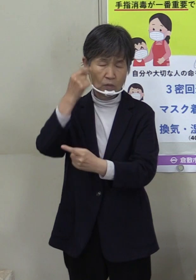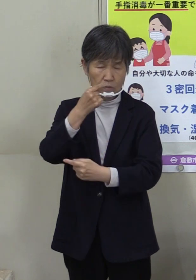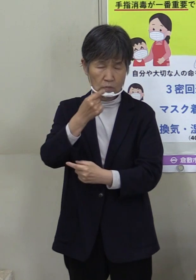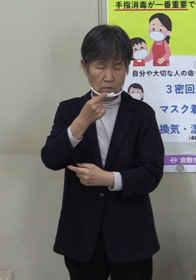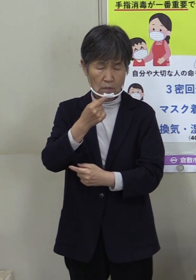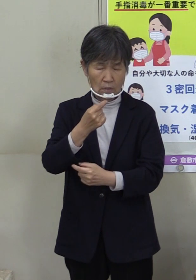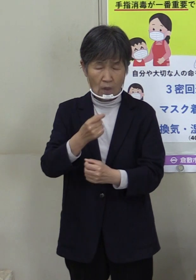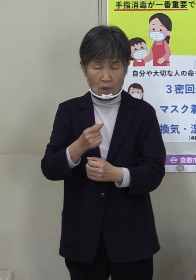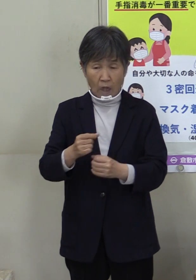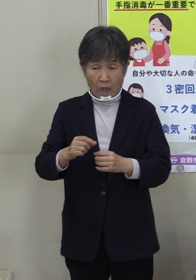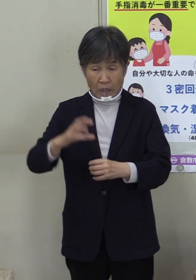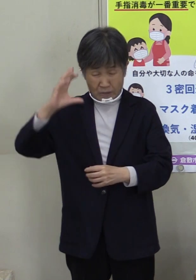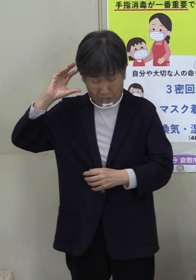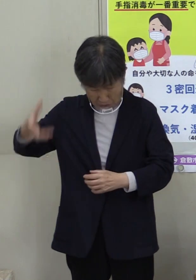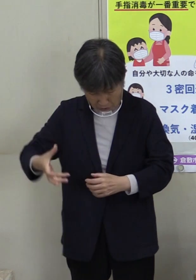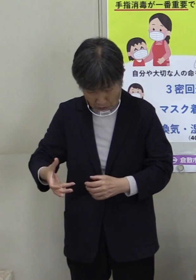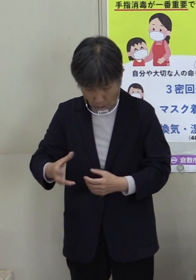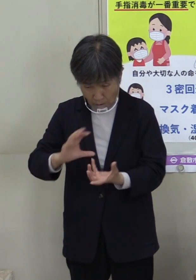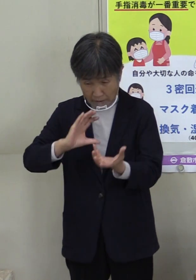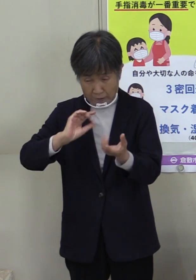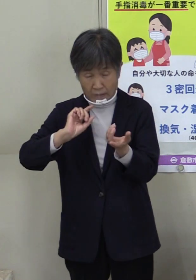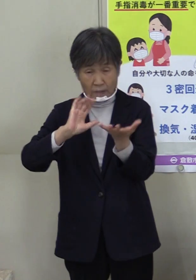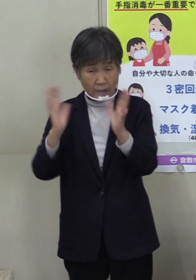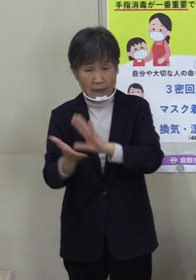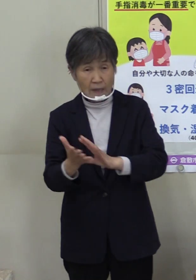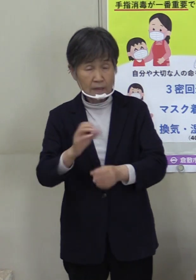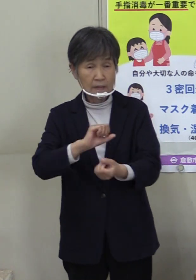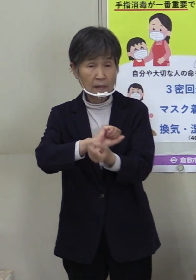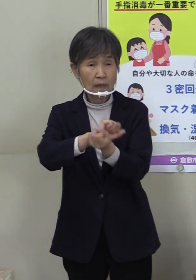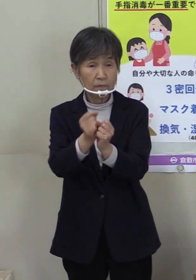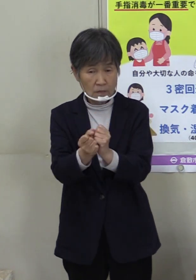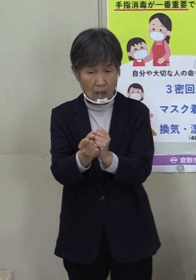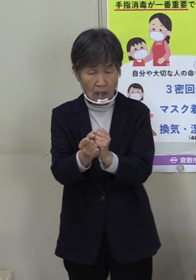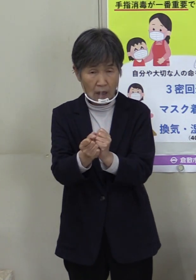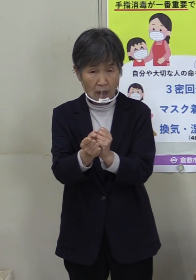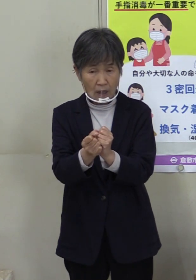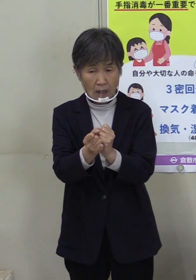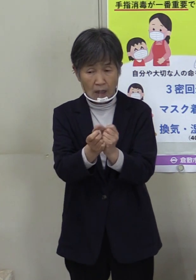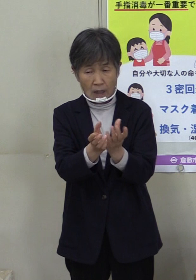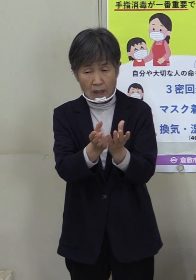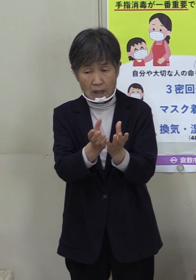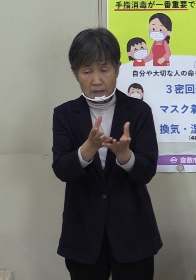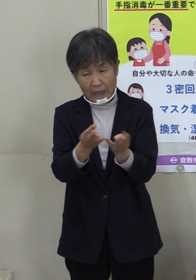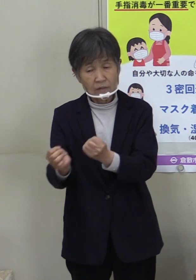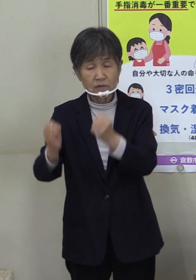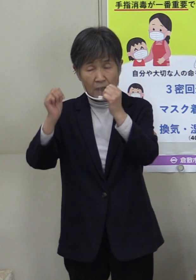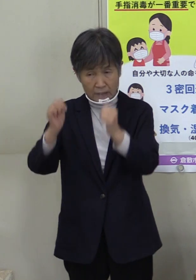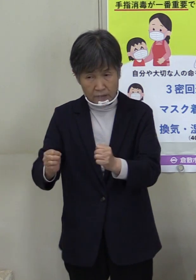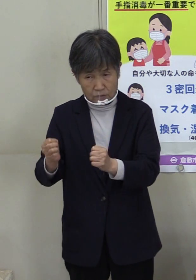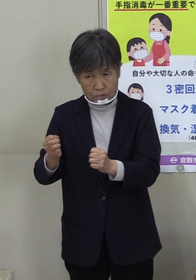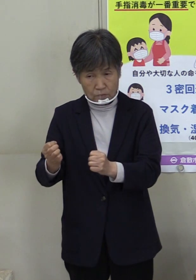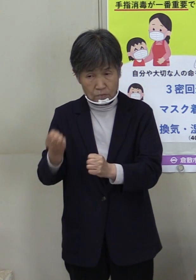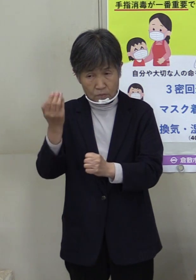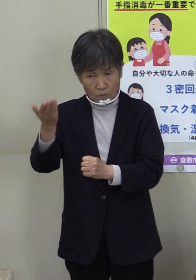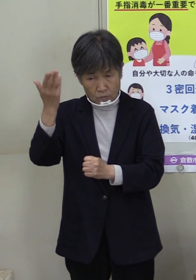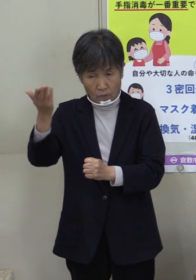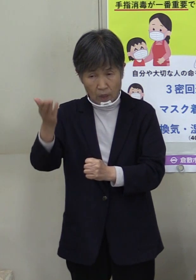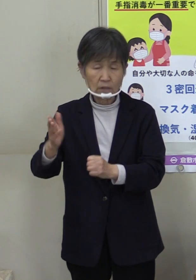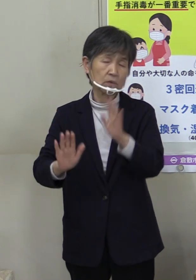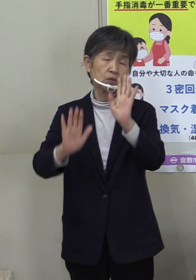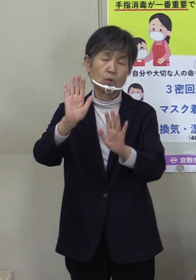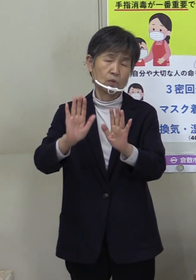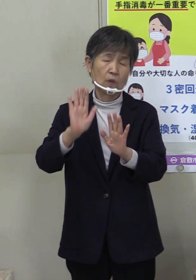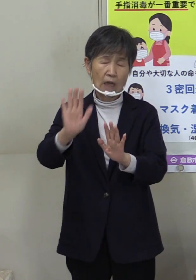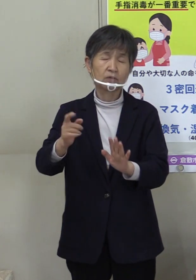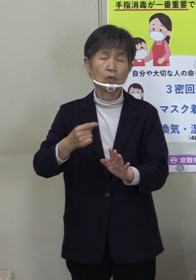染力を持つ変異株が多く予想される状況に今あると僕は思っています。そ